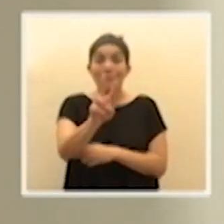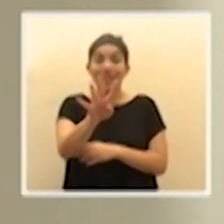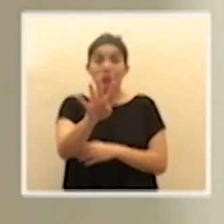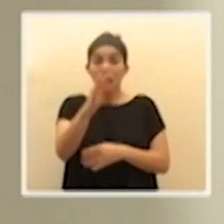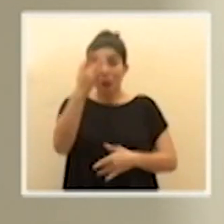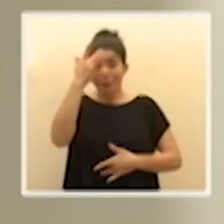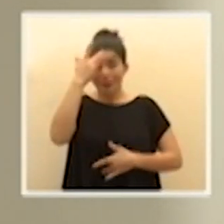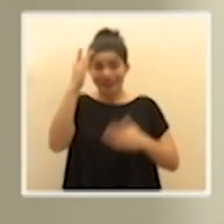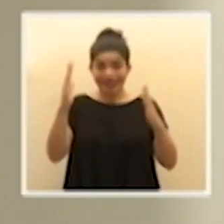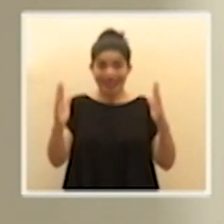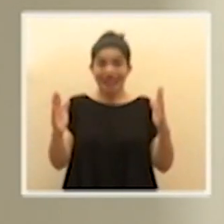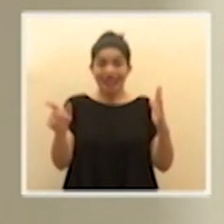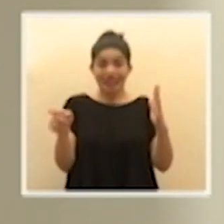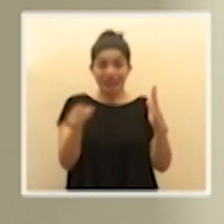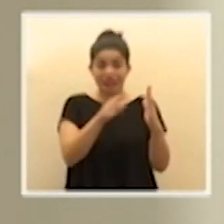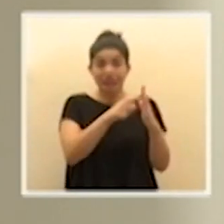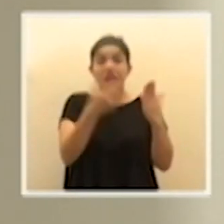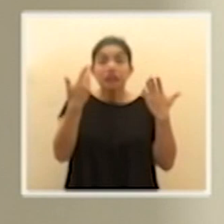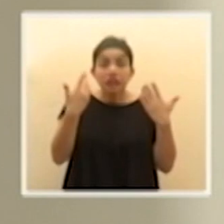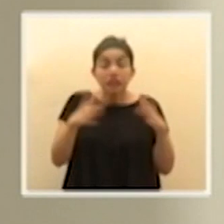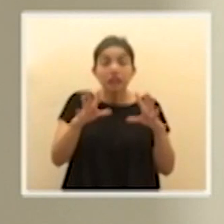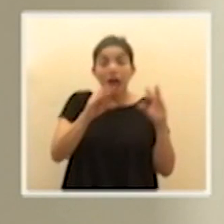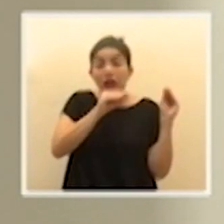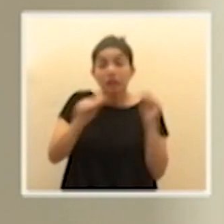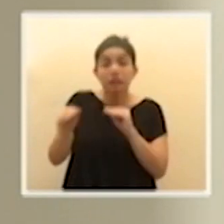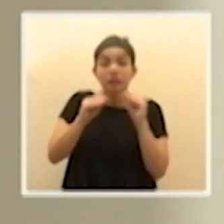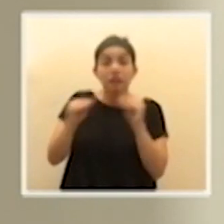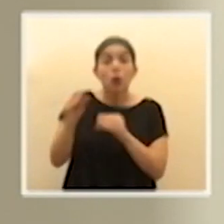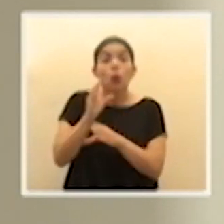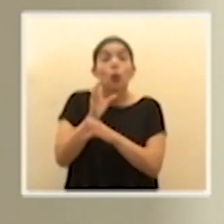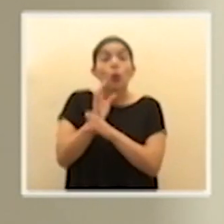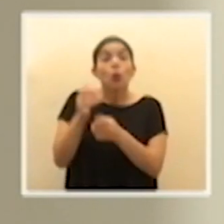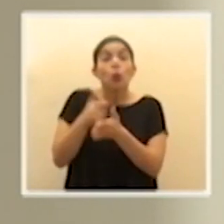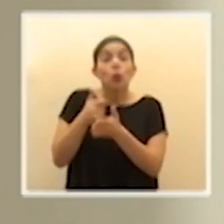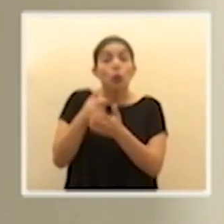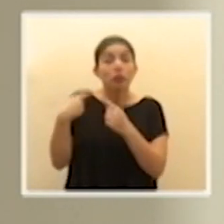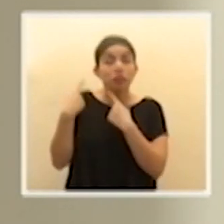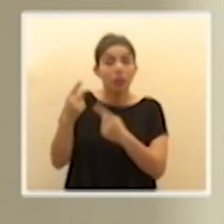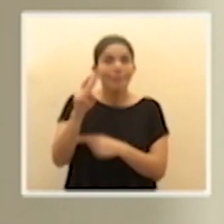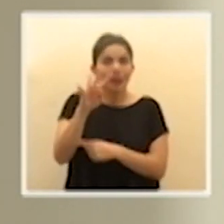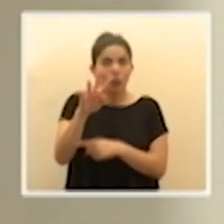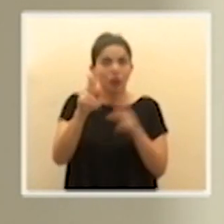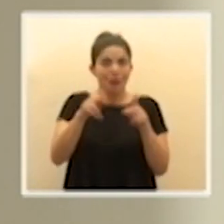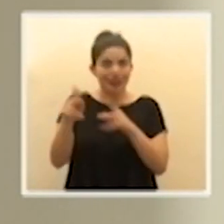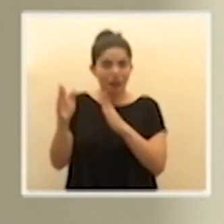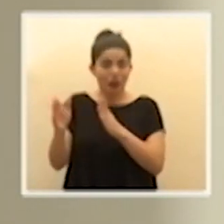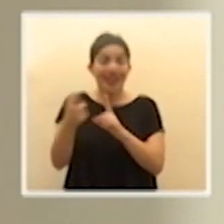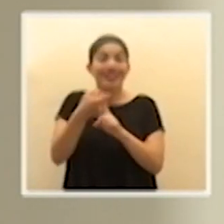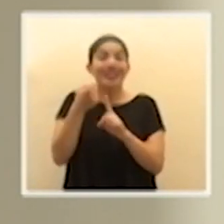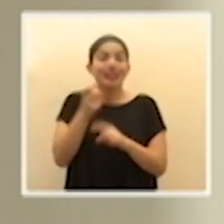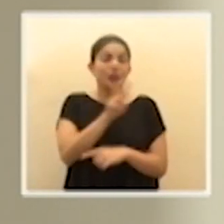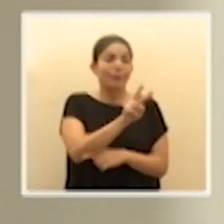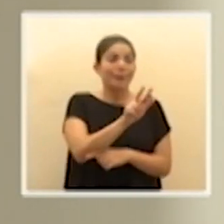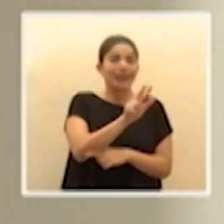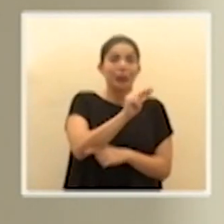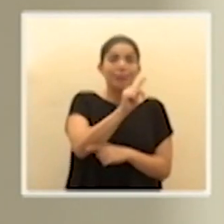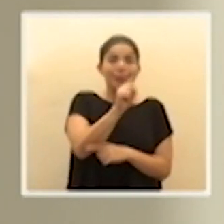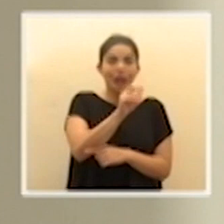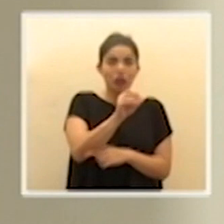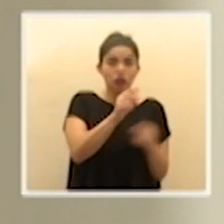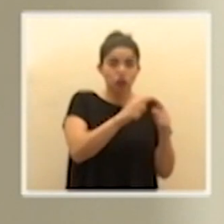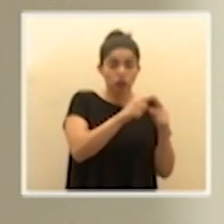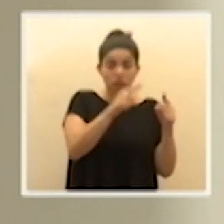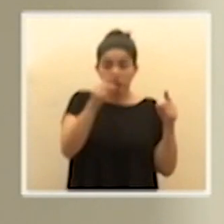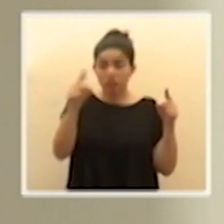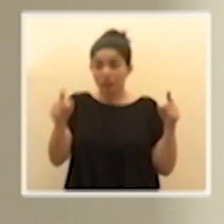24 pacientes que han ingresado a las unidades de cuidados intensivos de la Caja entre el 23 de marzo